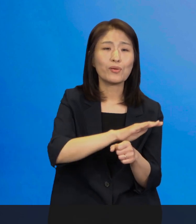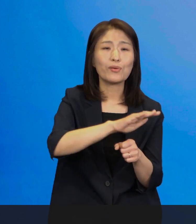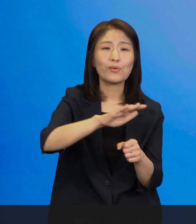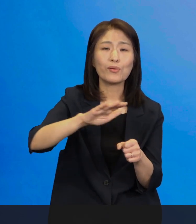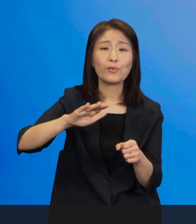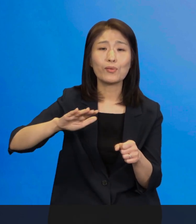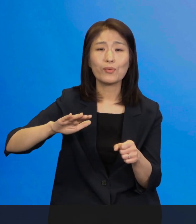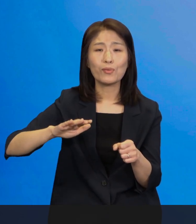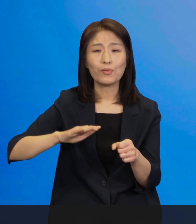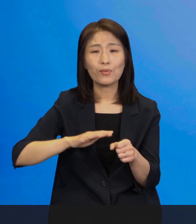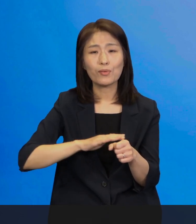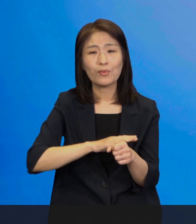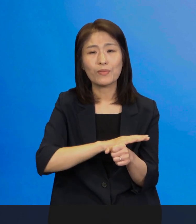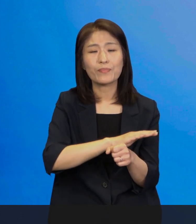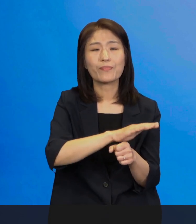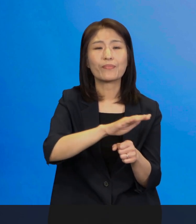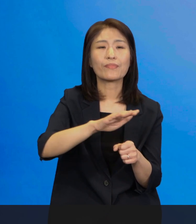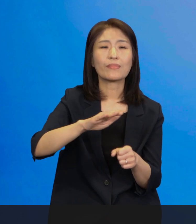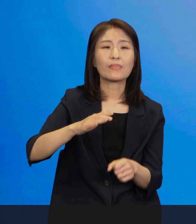사랑해요